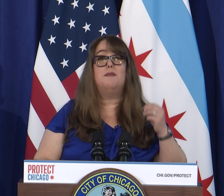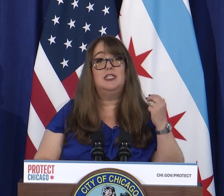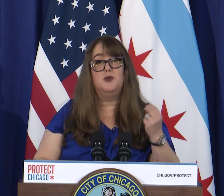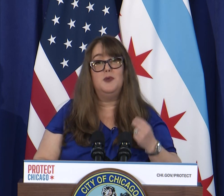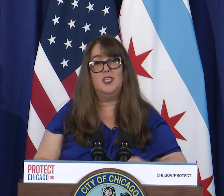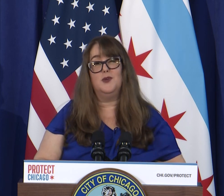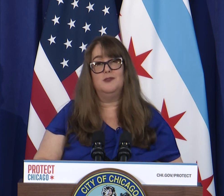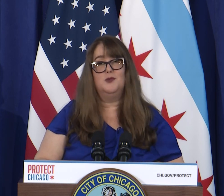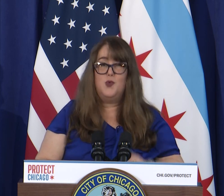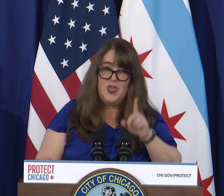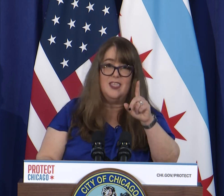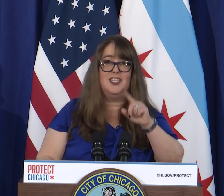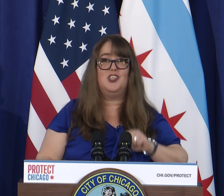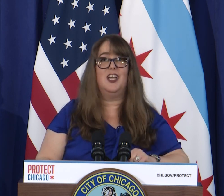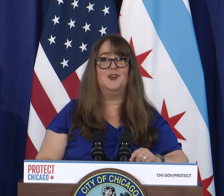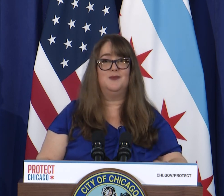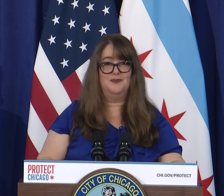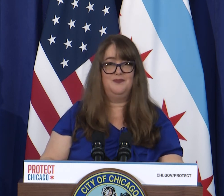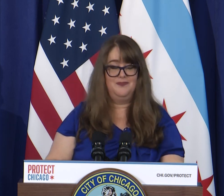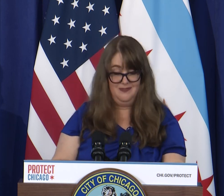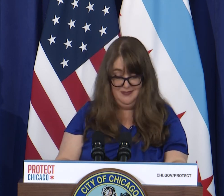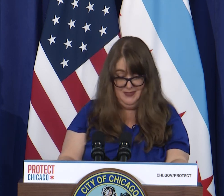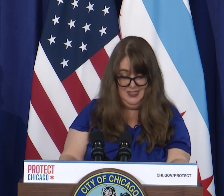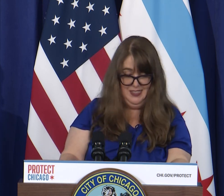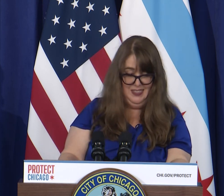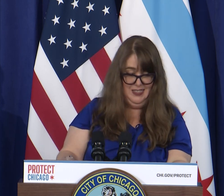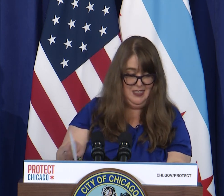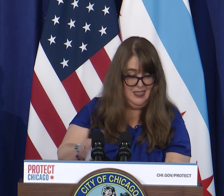y más prometedor. Cuídate, Chicago.